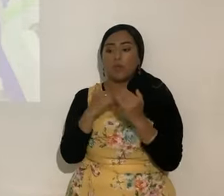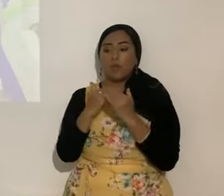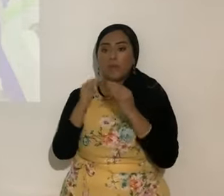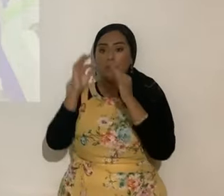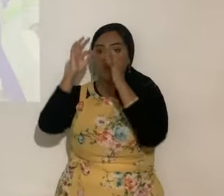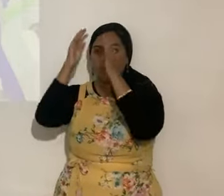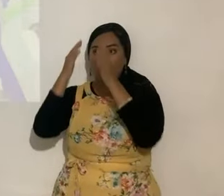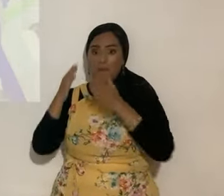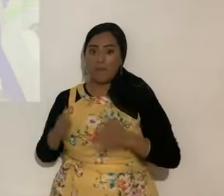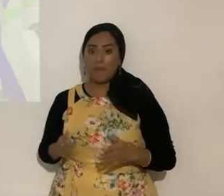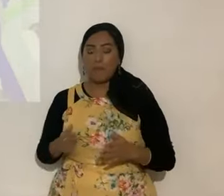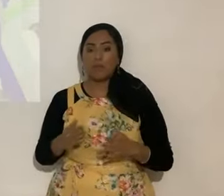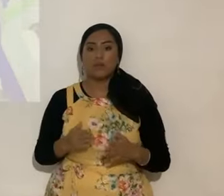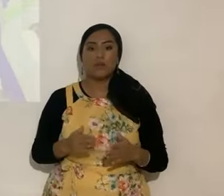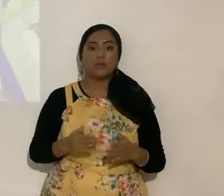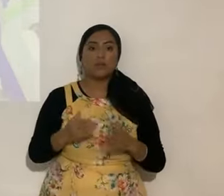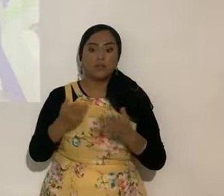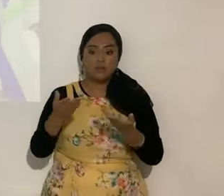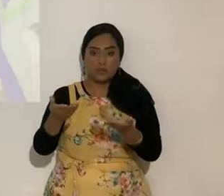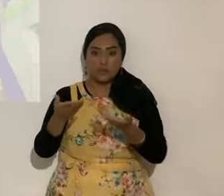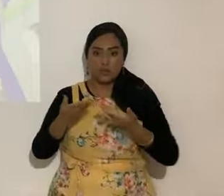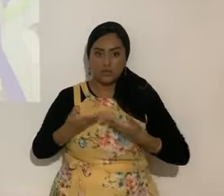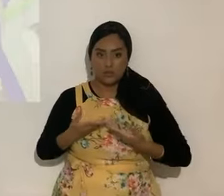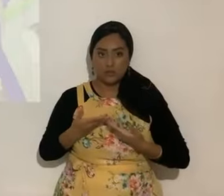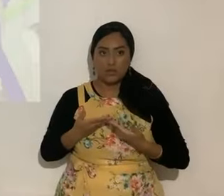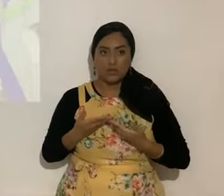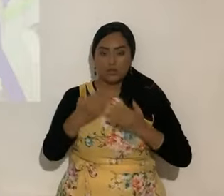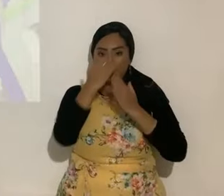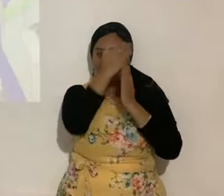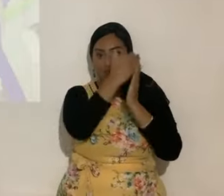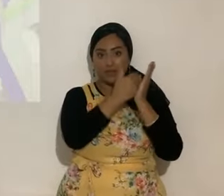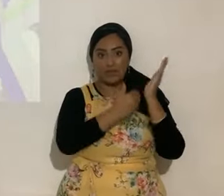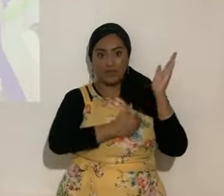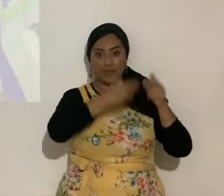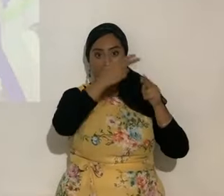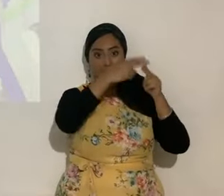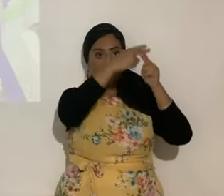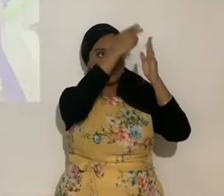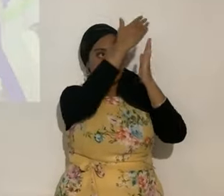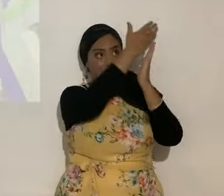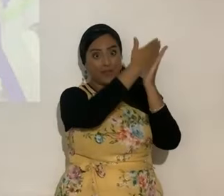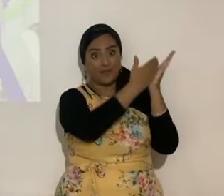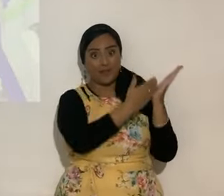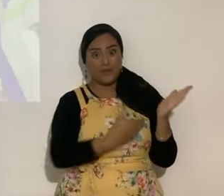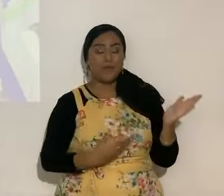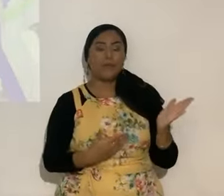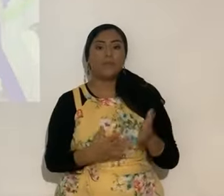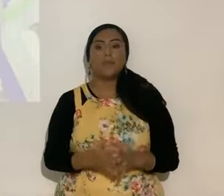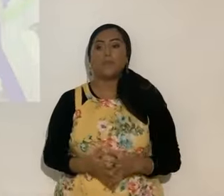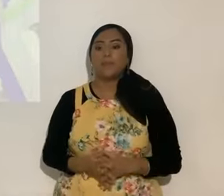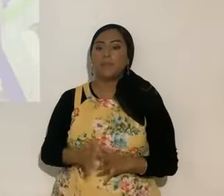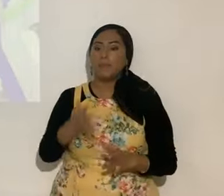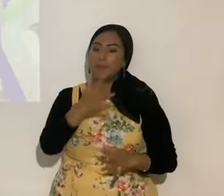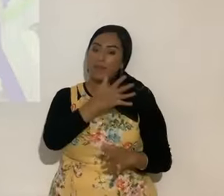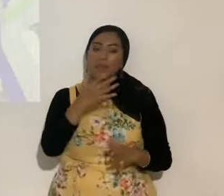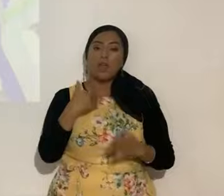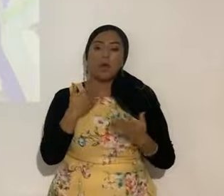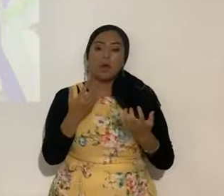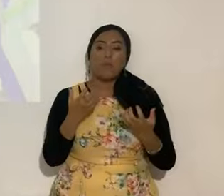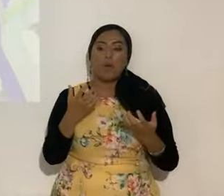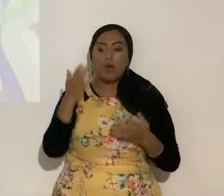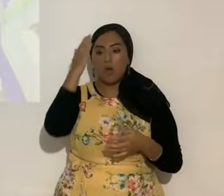encargado de horas me va a dar un reporte, no con nombres ni nada, no hay que apenar a nadie. Pero sí, más o menos quiero